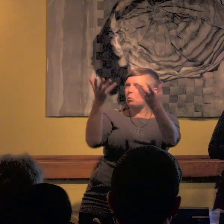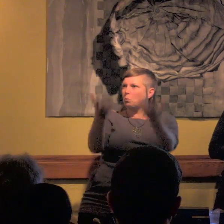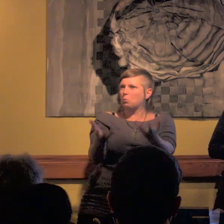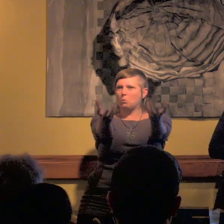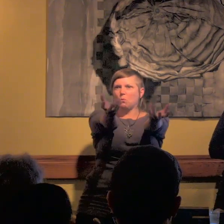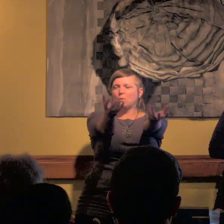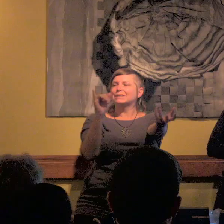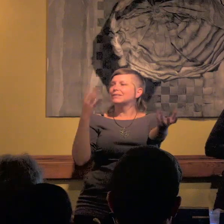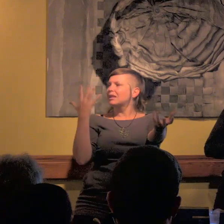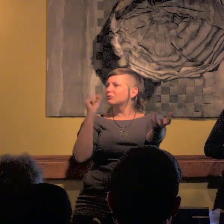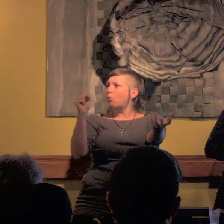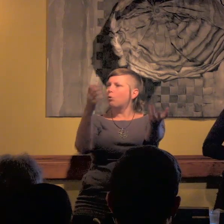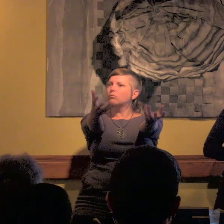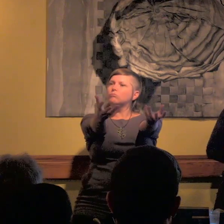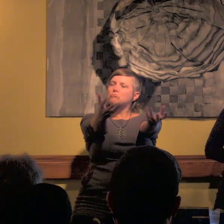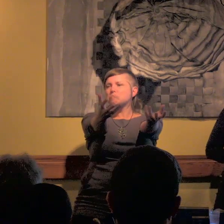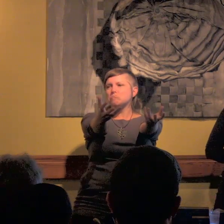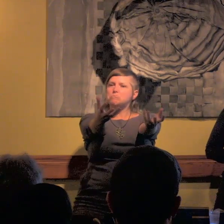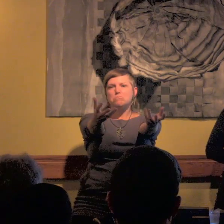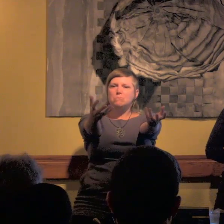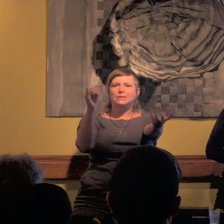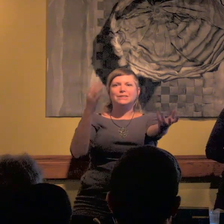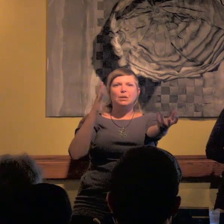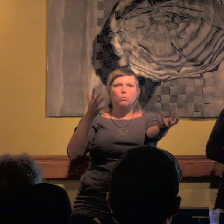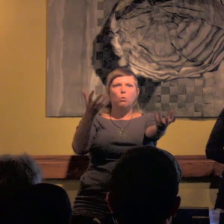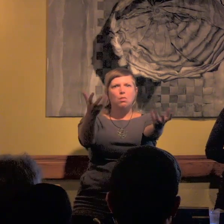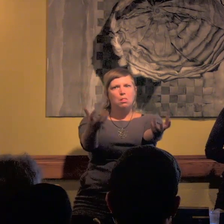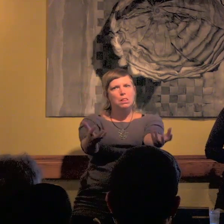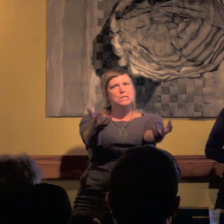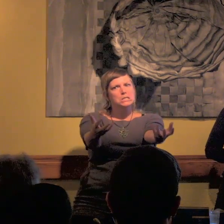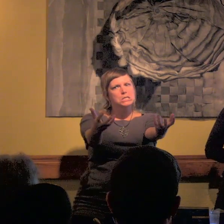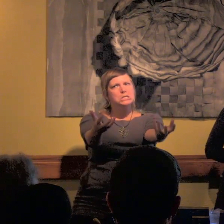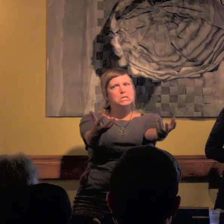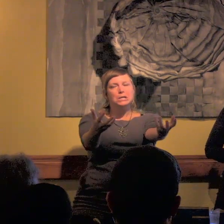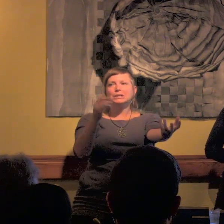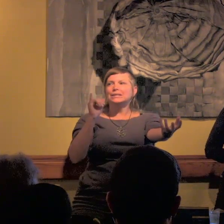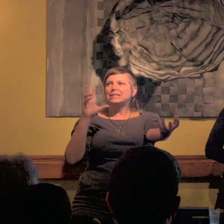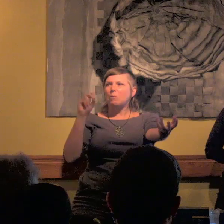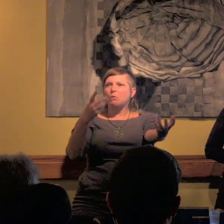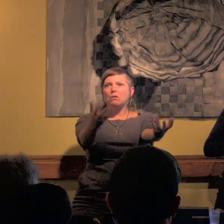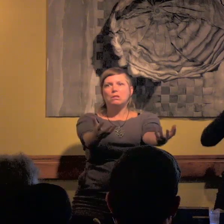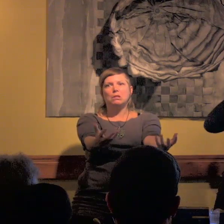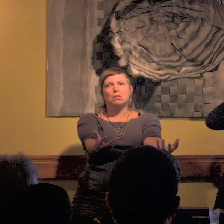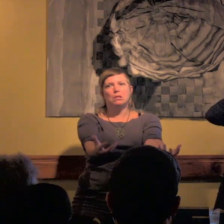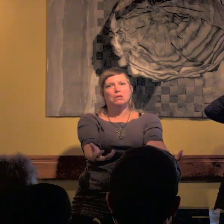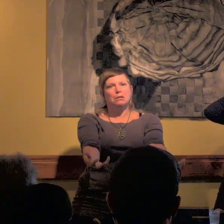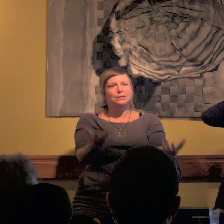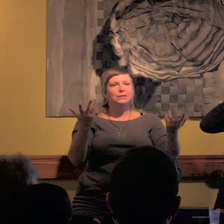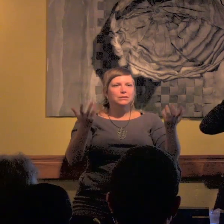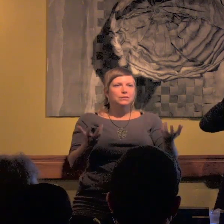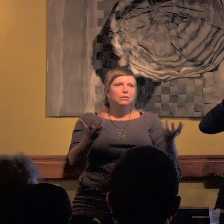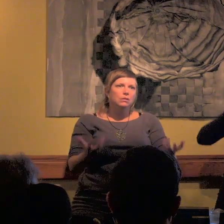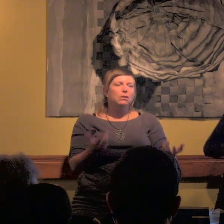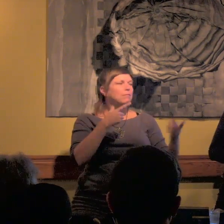savez, je peux vous donner un peu une image. Si on tient un tas de briques pendant 5 secondes, on peut trouver ça correct. Mais plus